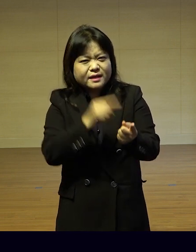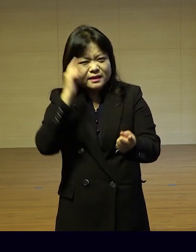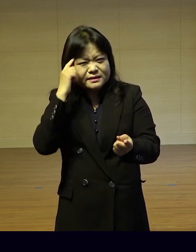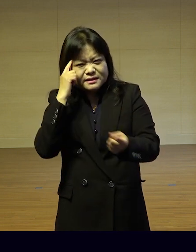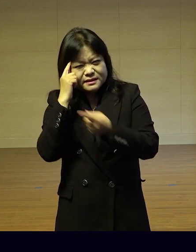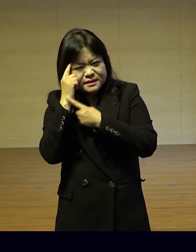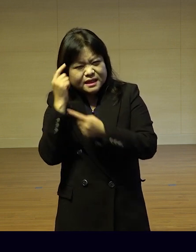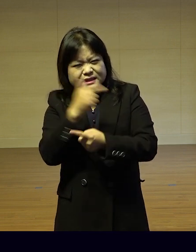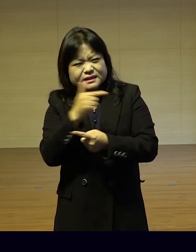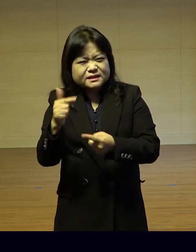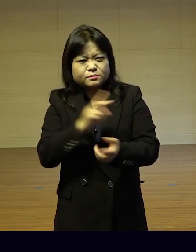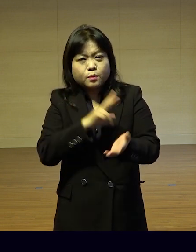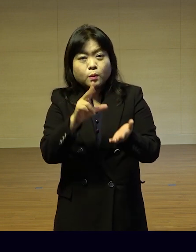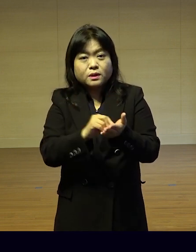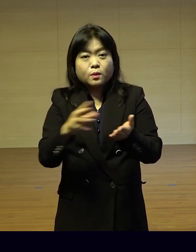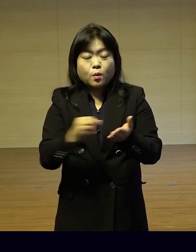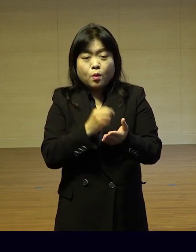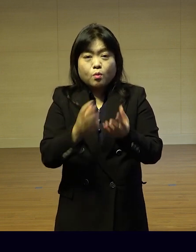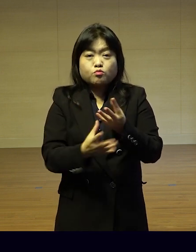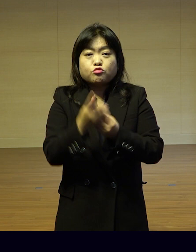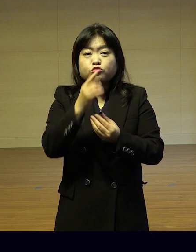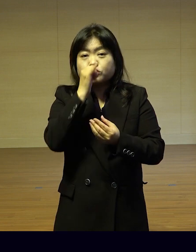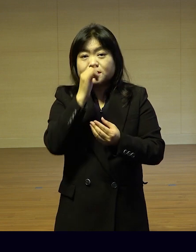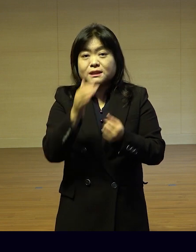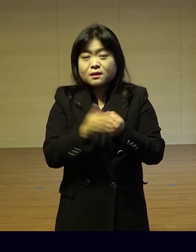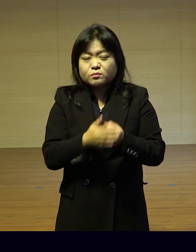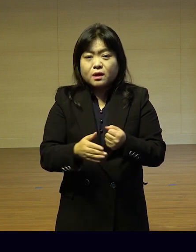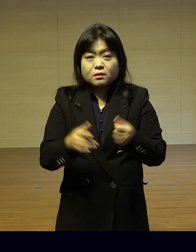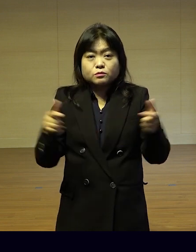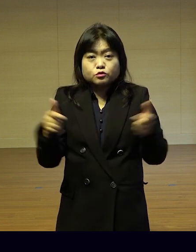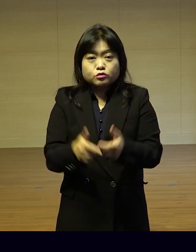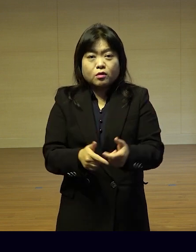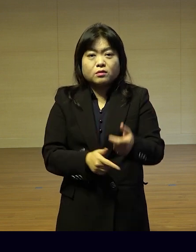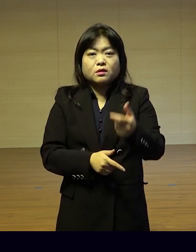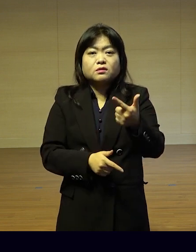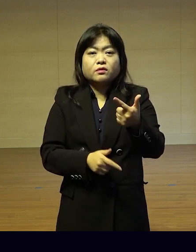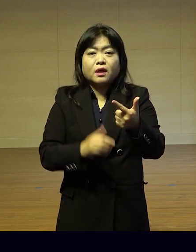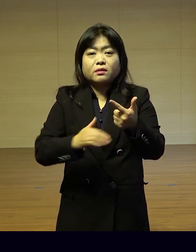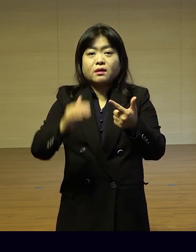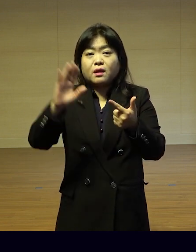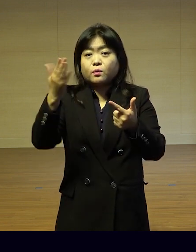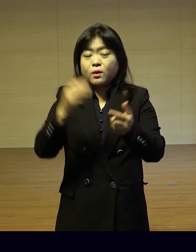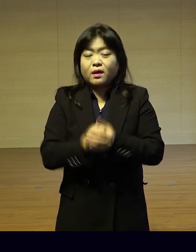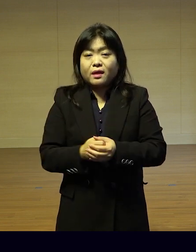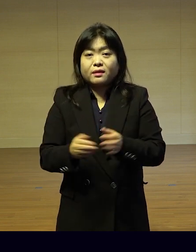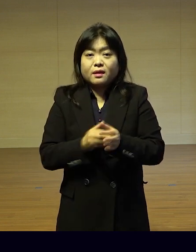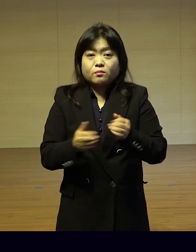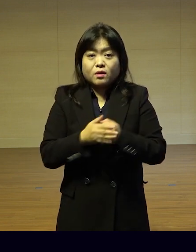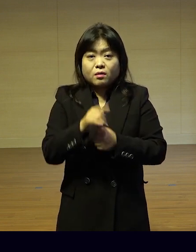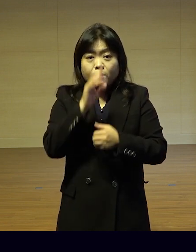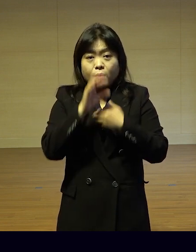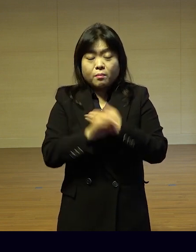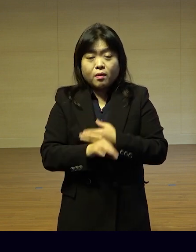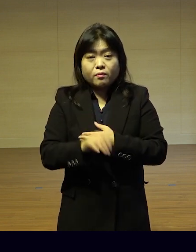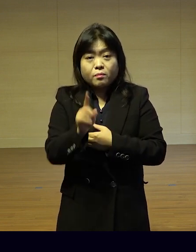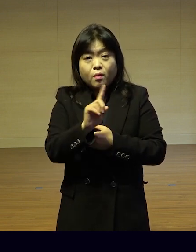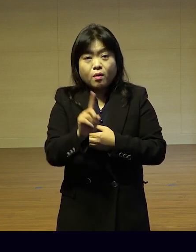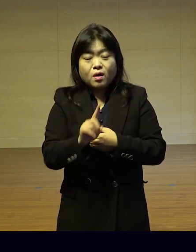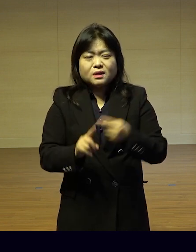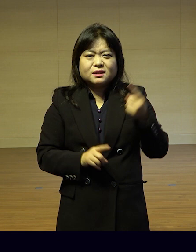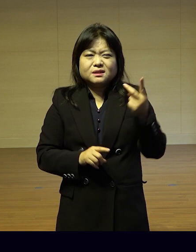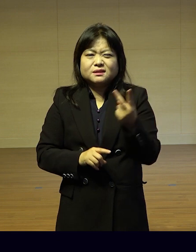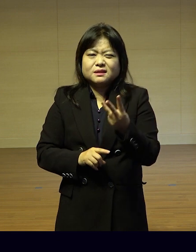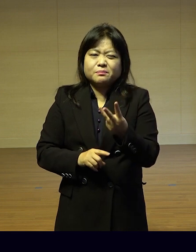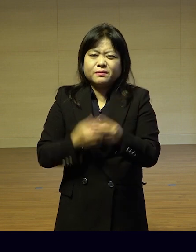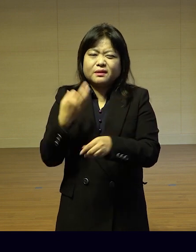큰 표제하에 묶어지기 때문에 그렇게 보면 또 6개 단계로 볼 수 있습니다. 이것만 보더라도 단순한 1, 2,